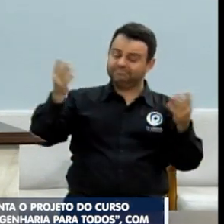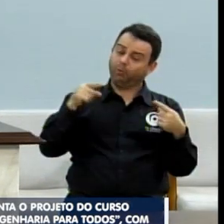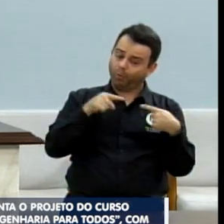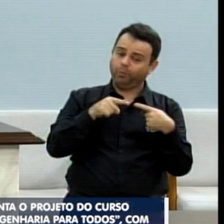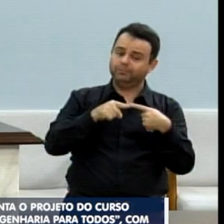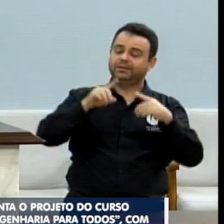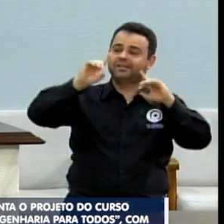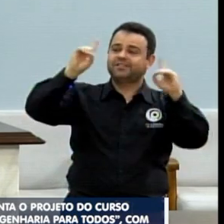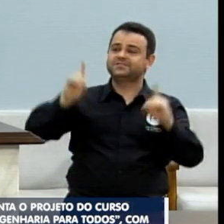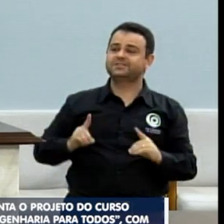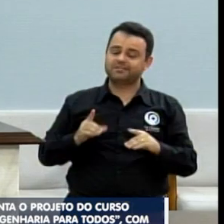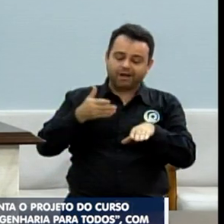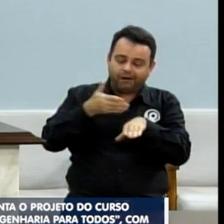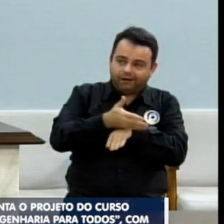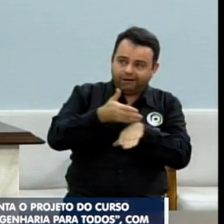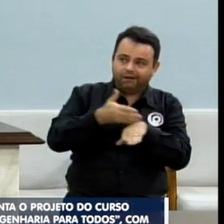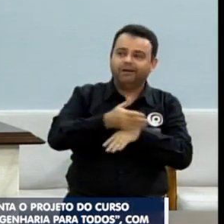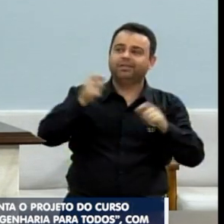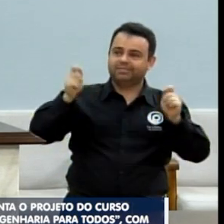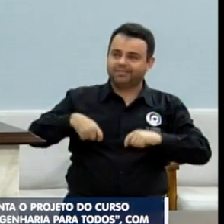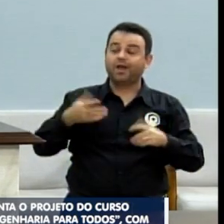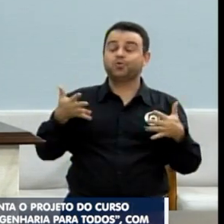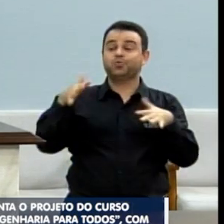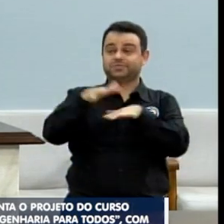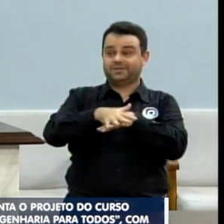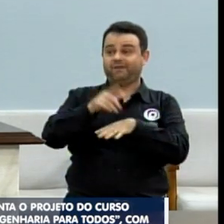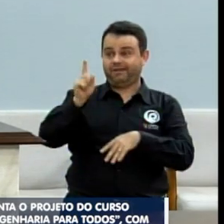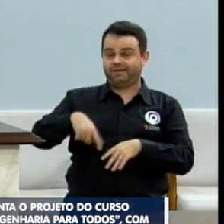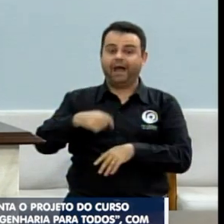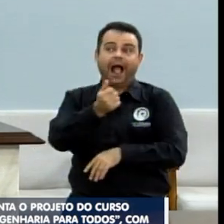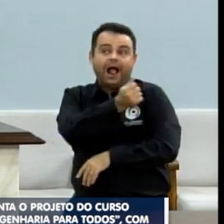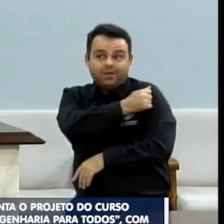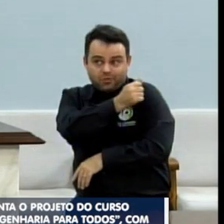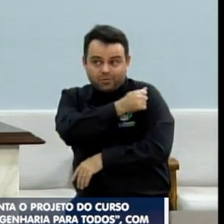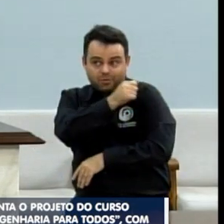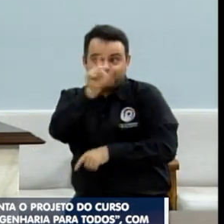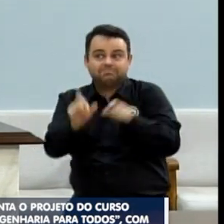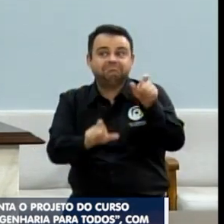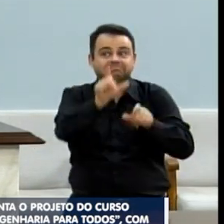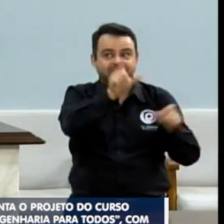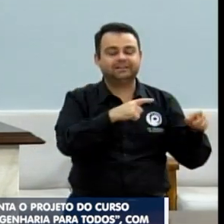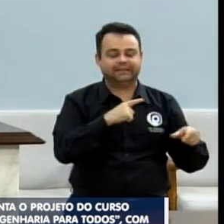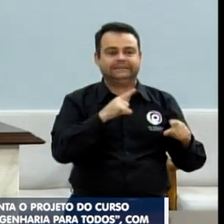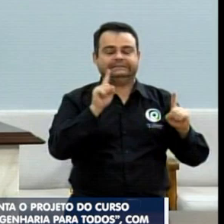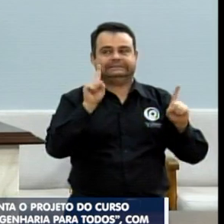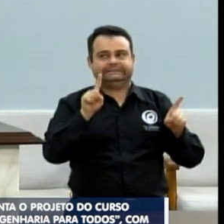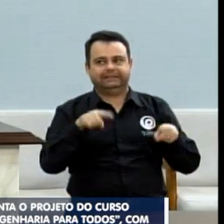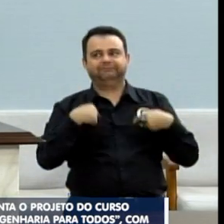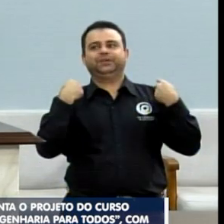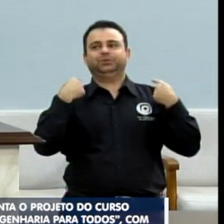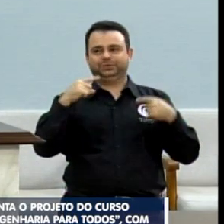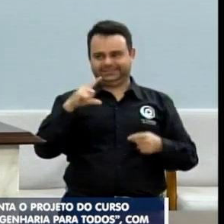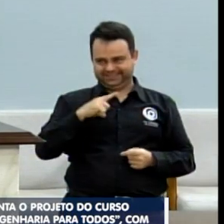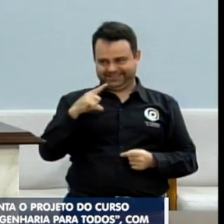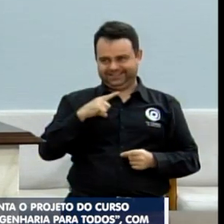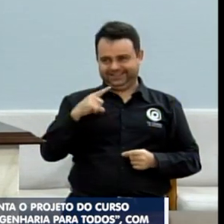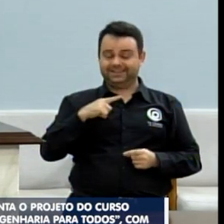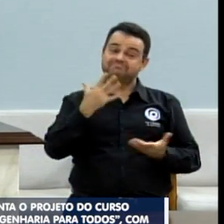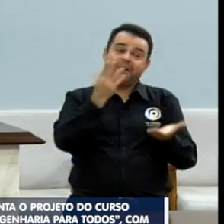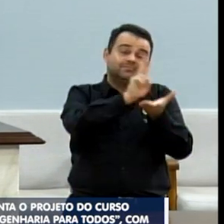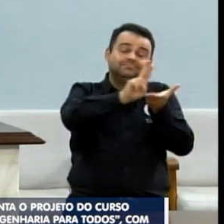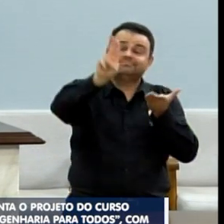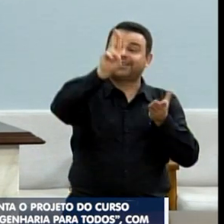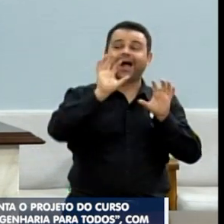no âmbito da engenharia. E os nossos alunos estão tendo esses desafios, que esse é um papel da